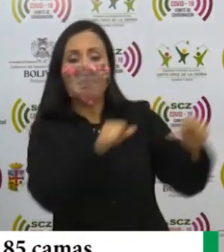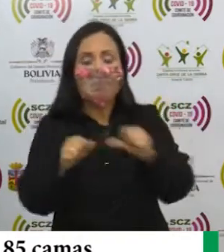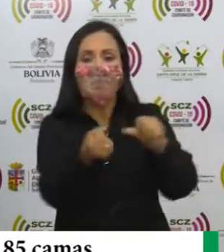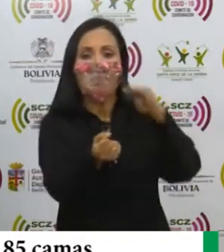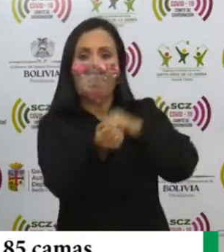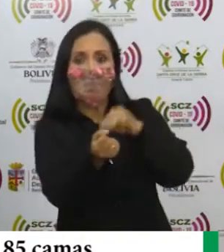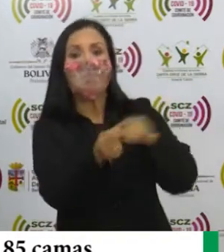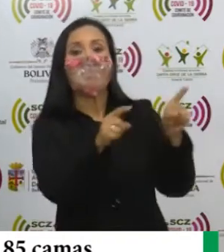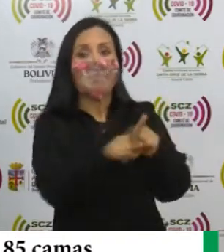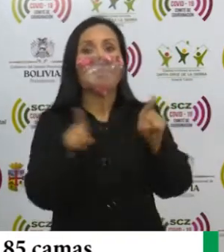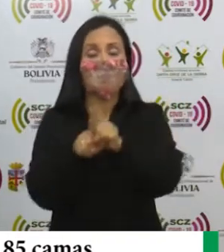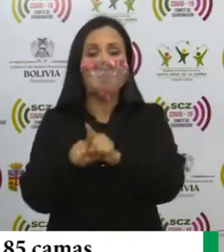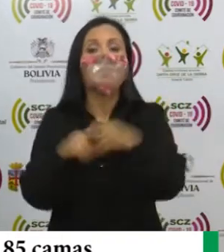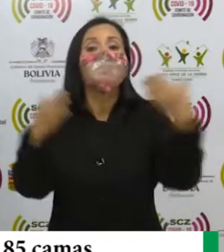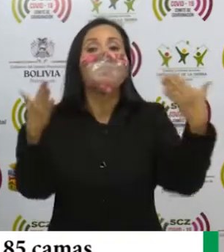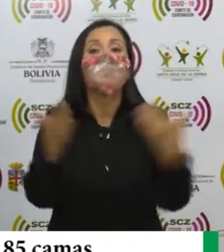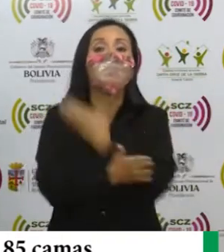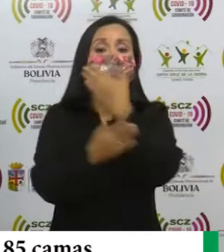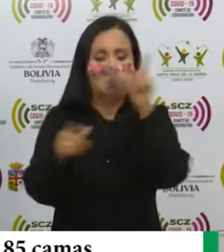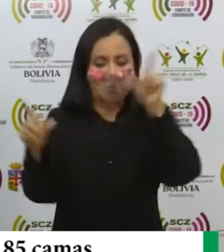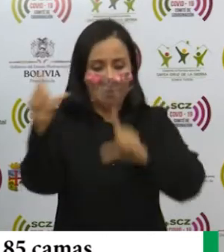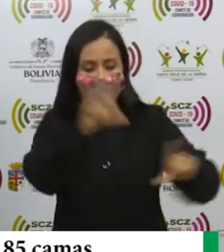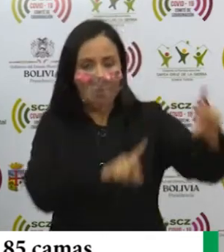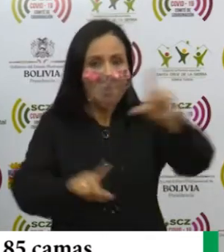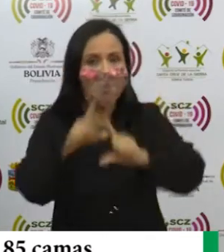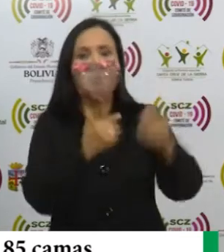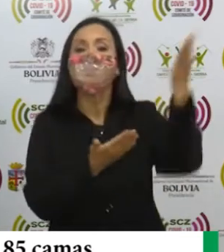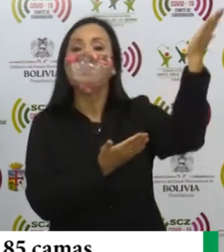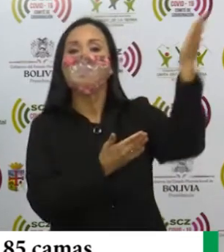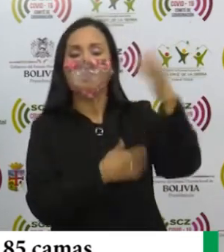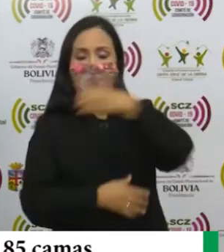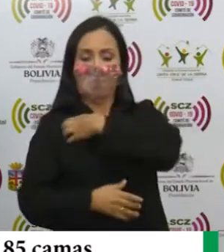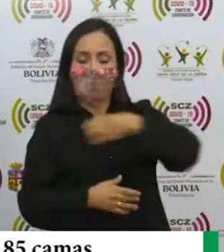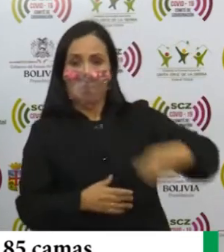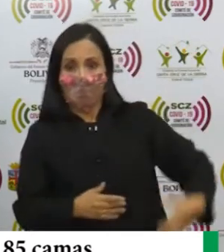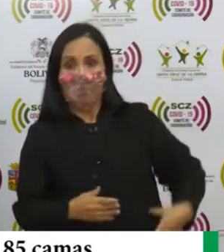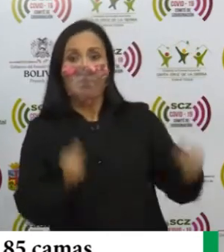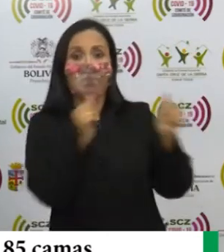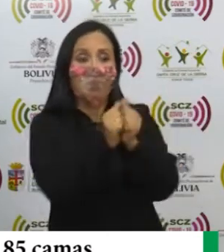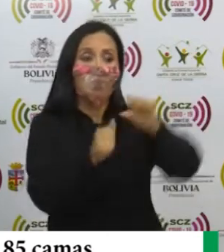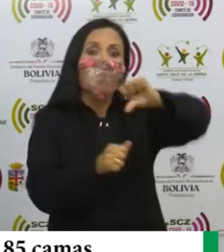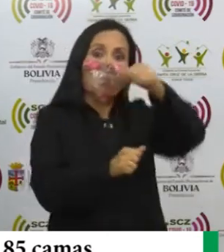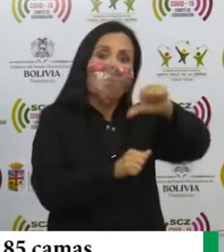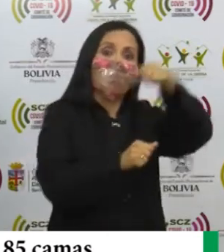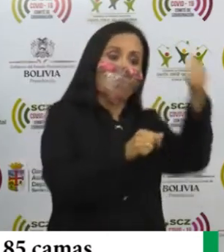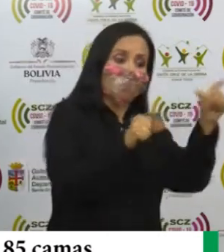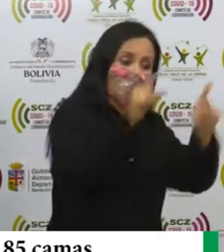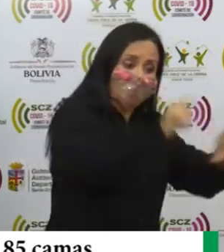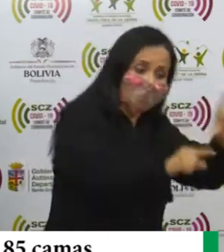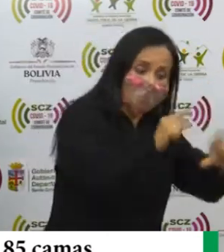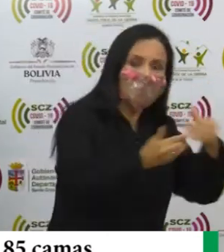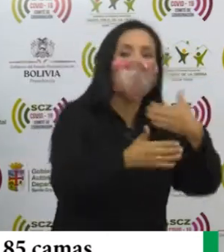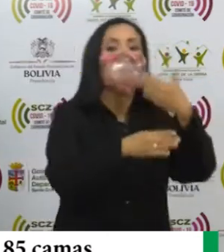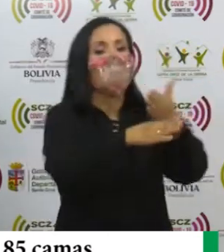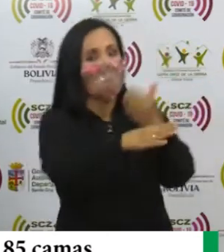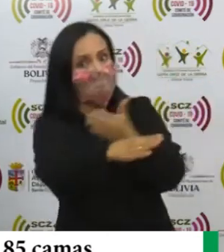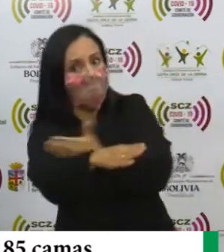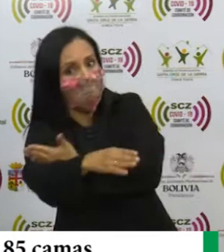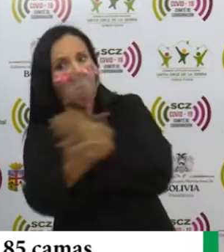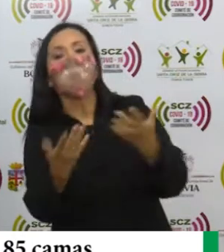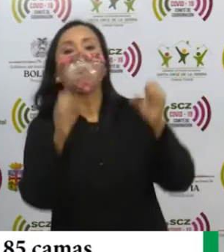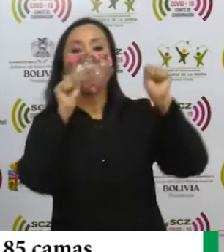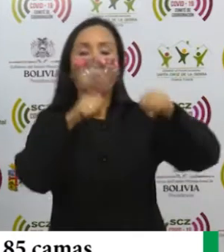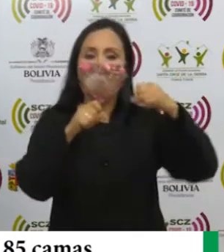médica, así como el nuevo laboratorio de la gobernación, que junto con los otros laboratorios ha ido mejorando su